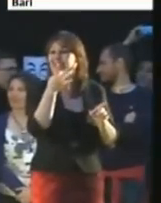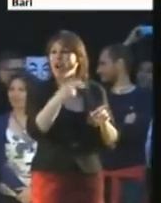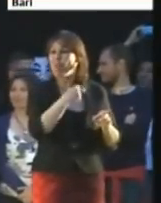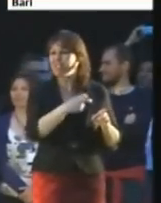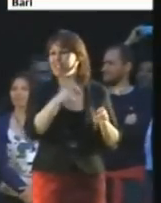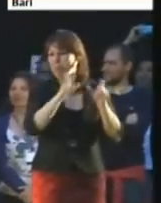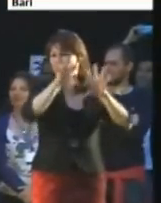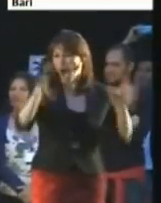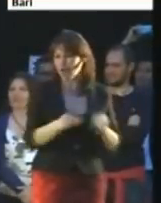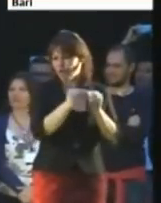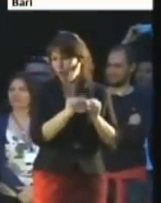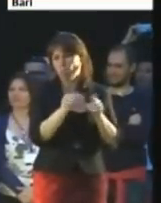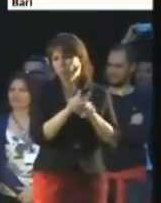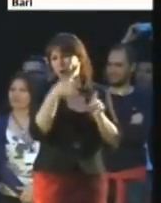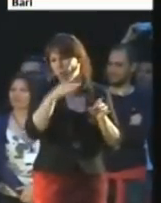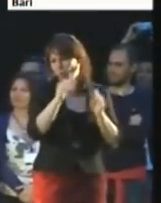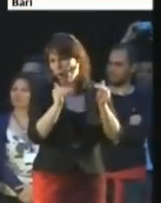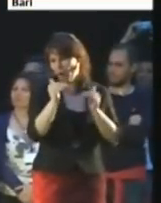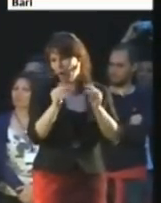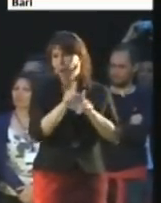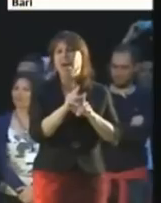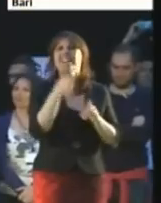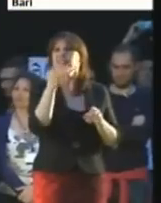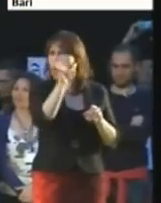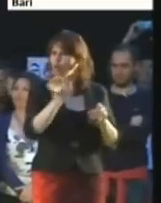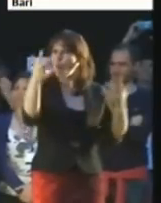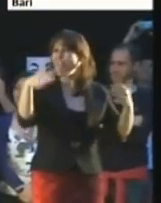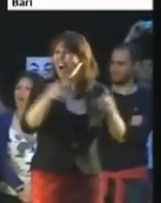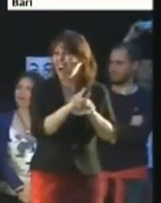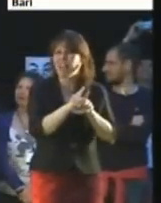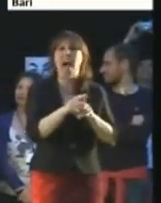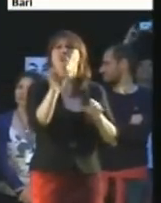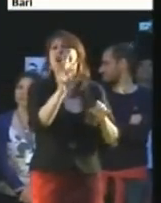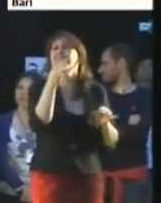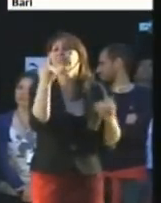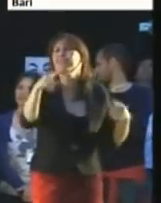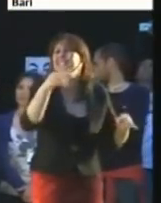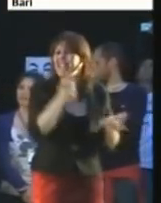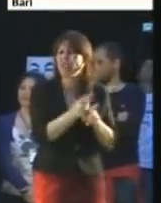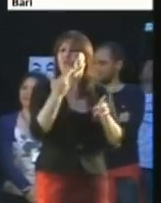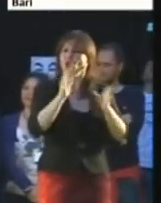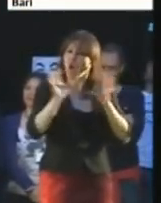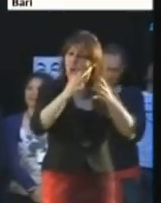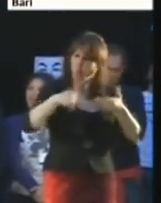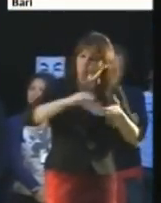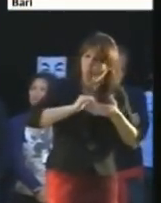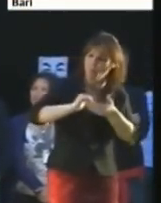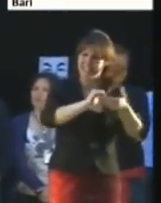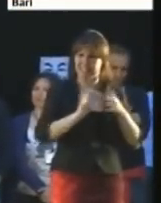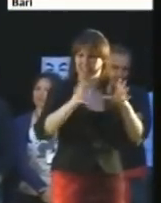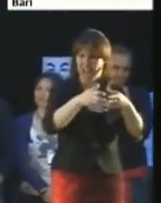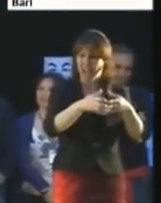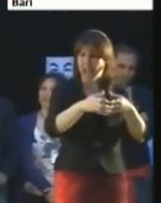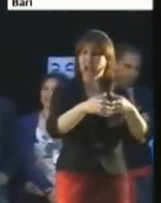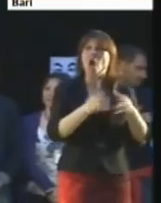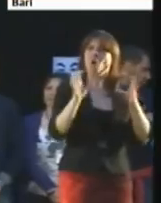è fatta. E allora che cosa significa un'Europa così? Un'unione? Io voglio una comunità. Se è una comunità spalmiamo il